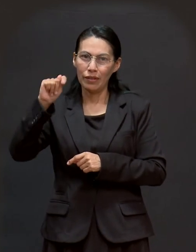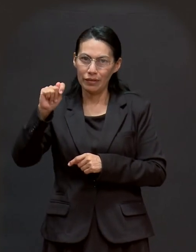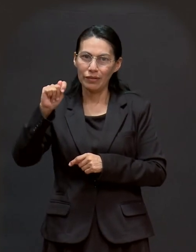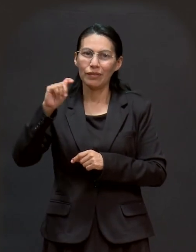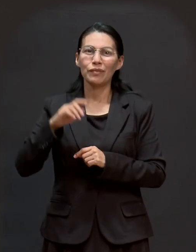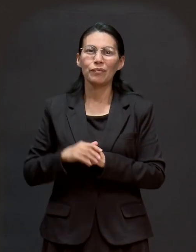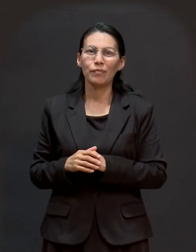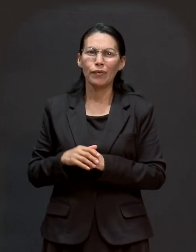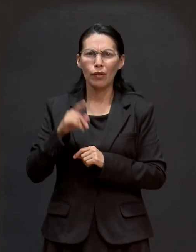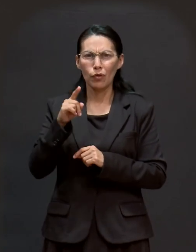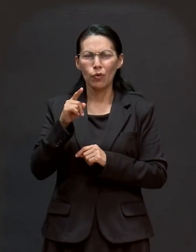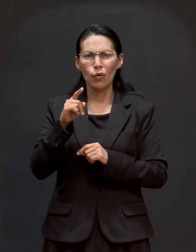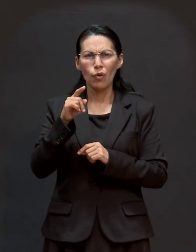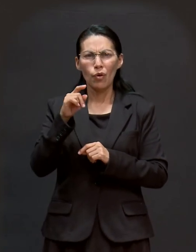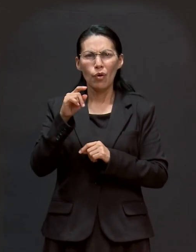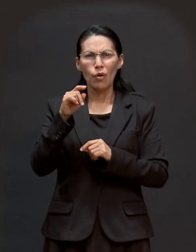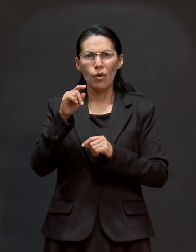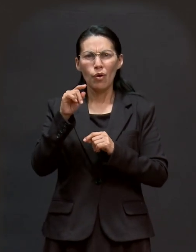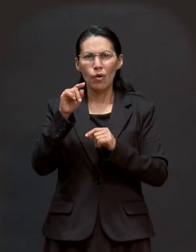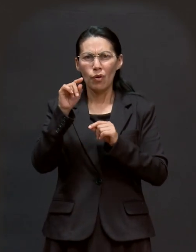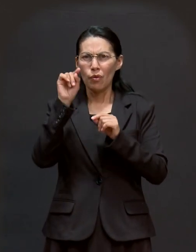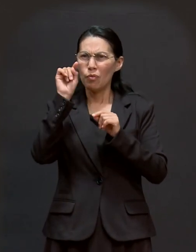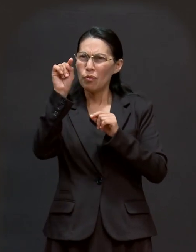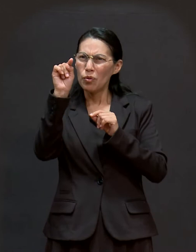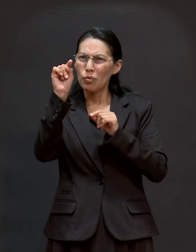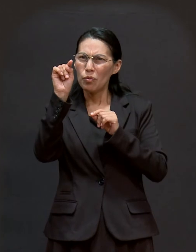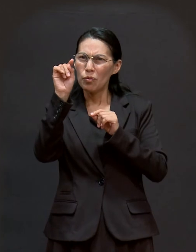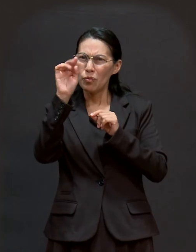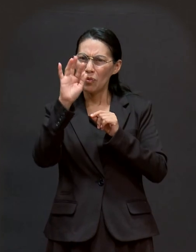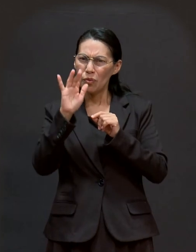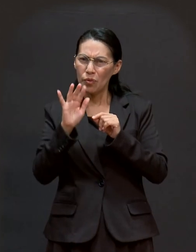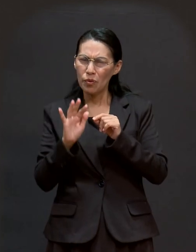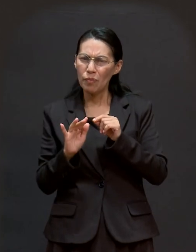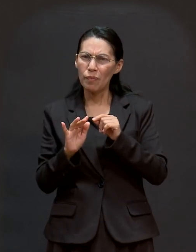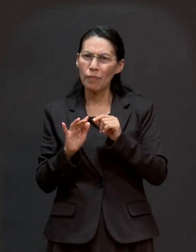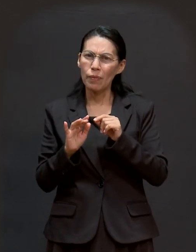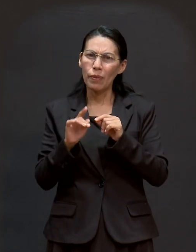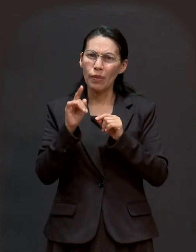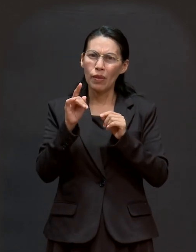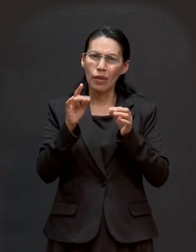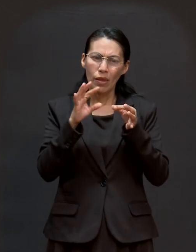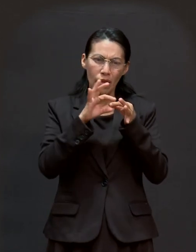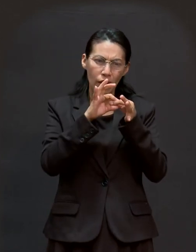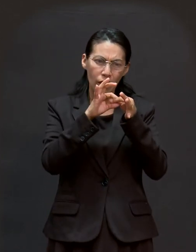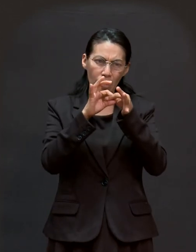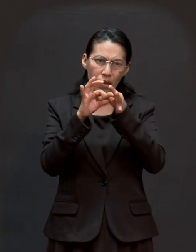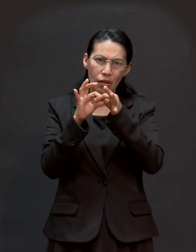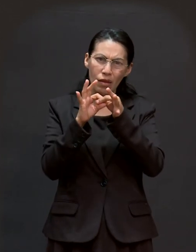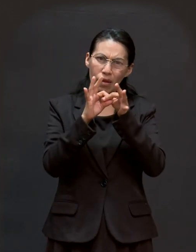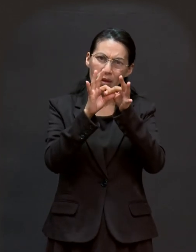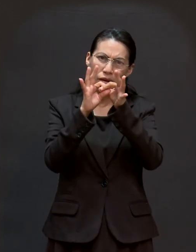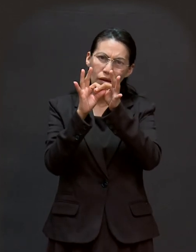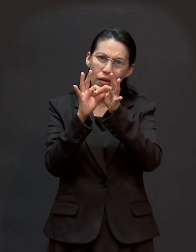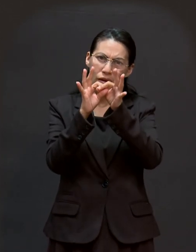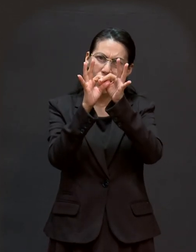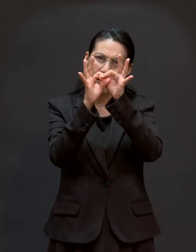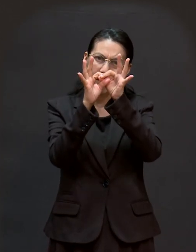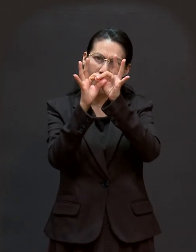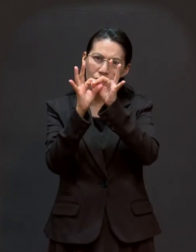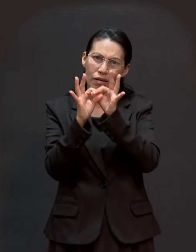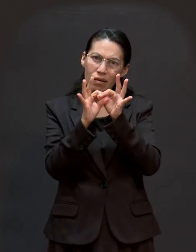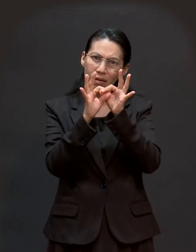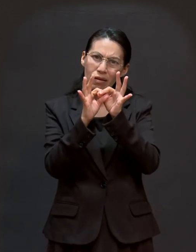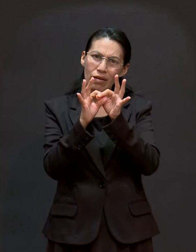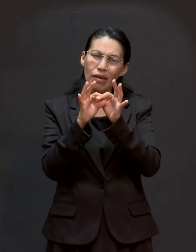connect y cuando bajes está vas a encontrar un loquito como una cadena enlazada son dos